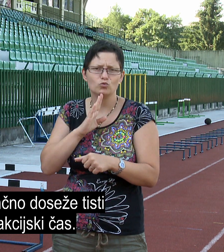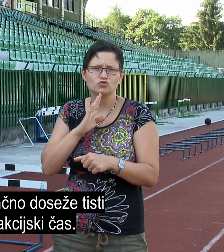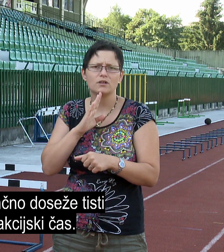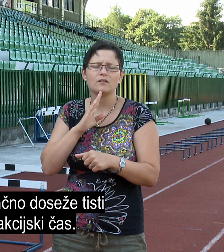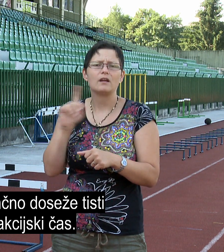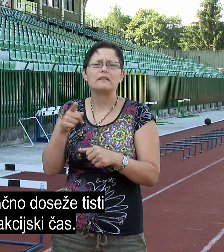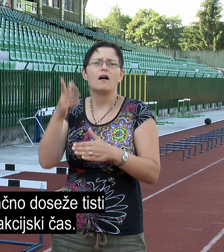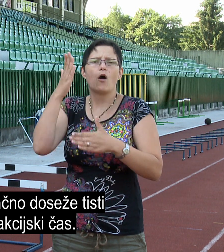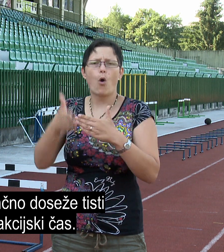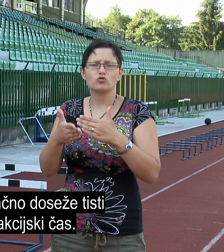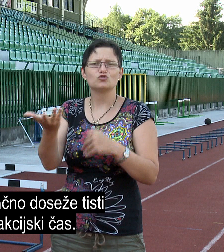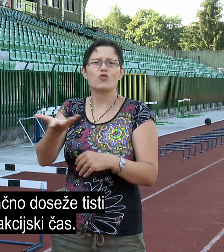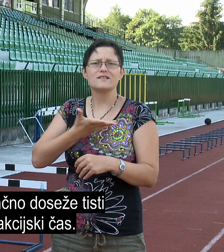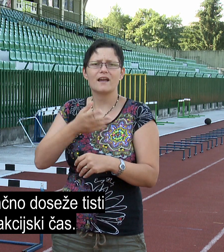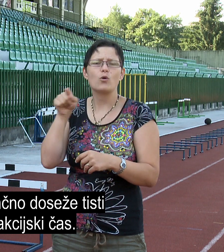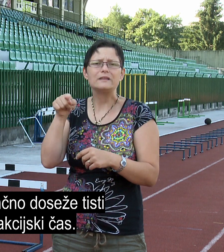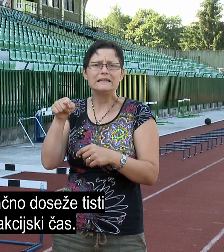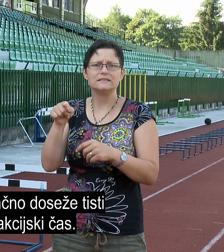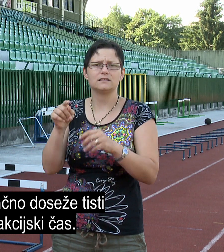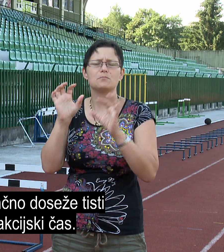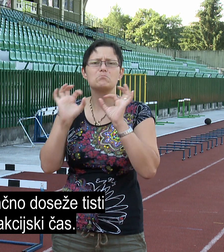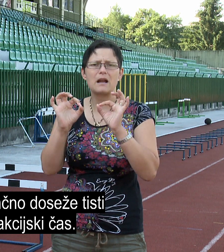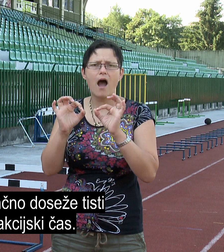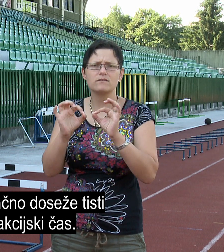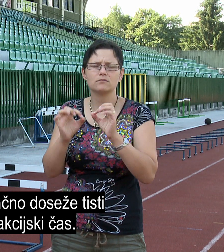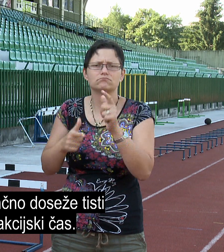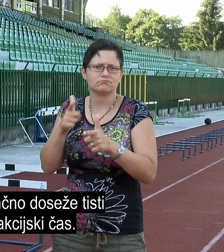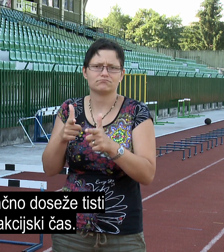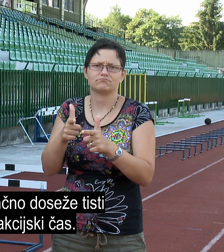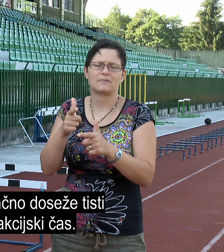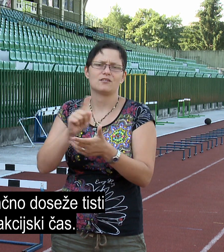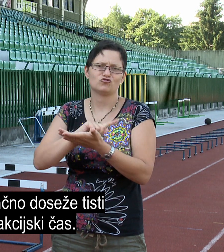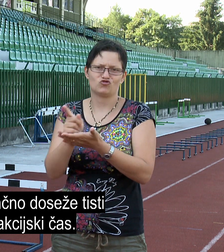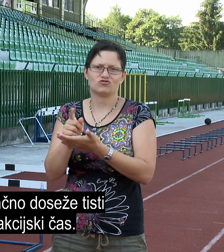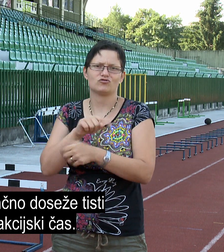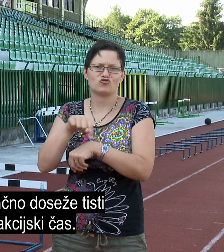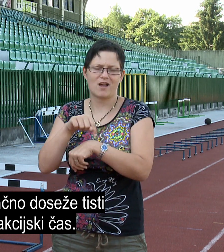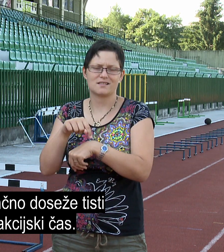končno doseže tisti pravi reakcijski čas.